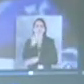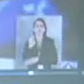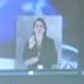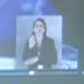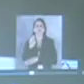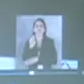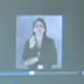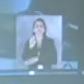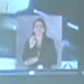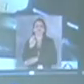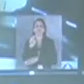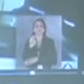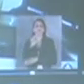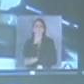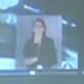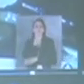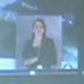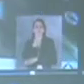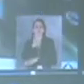CNN.